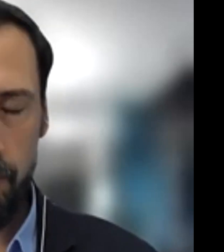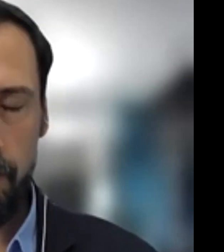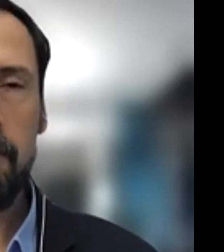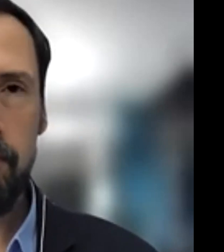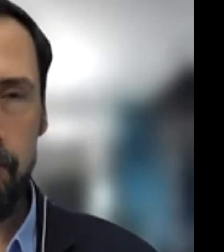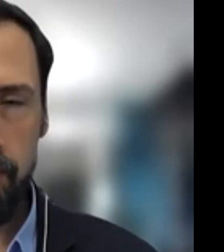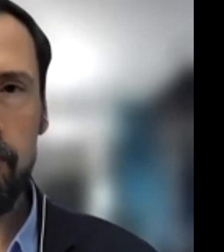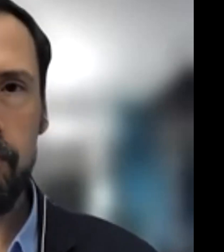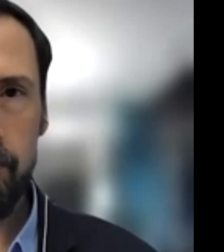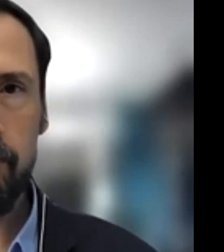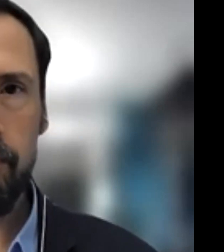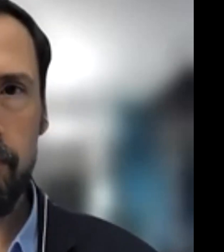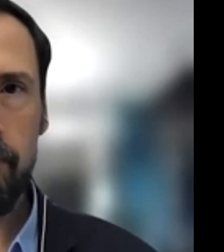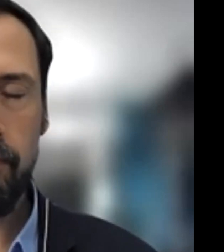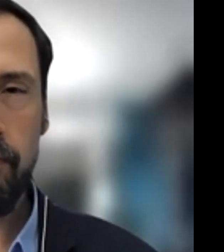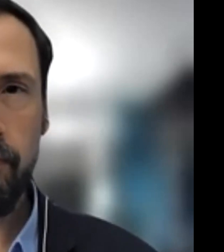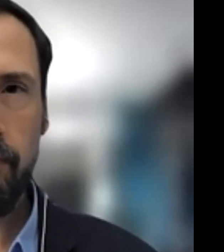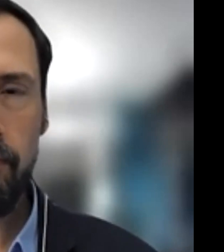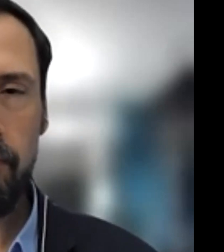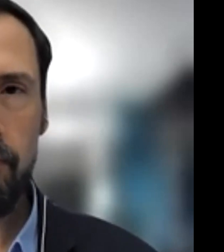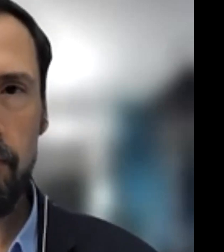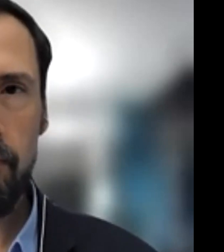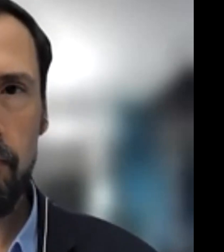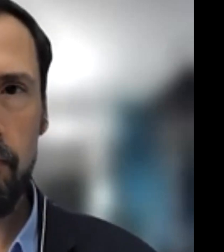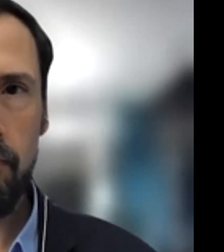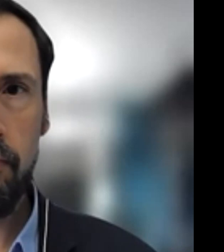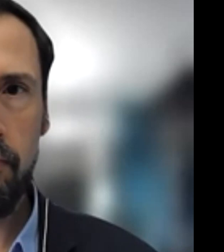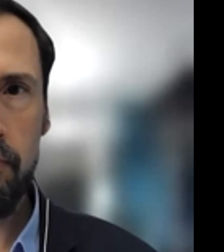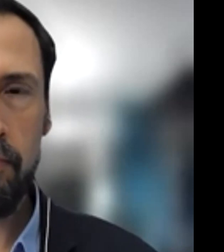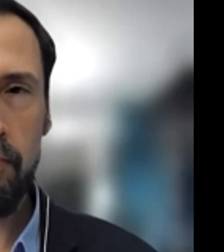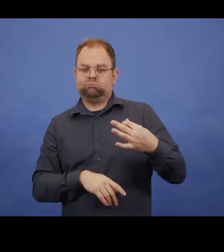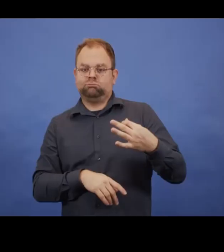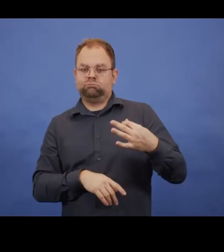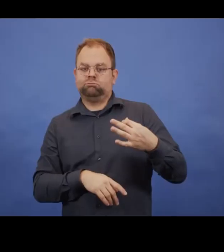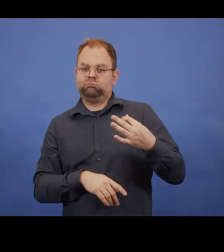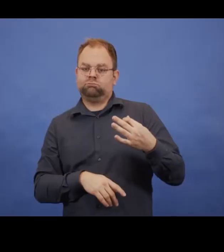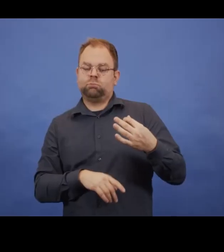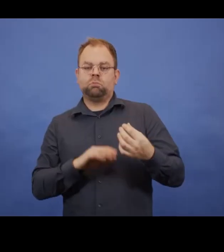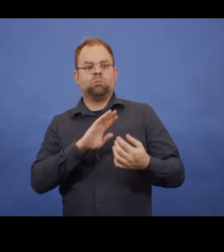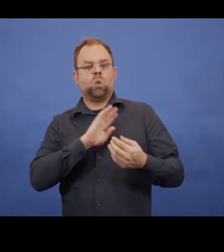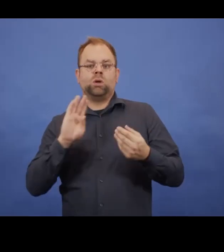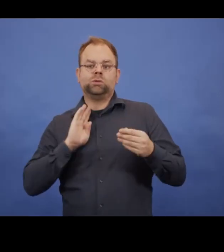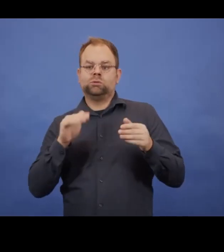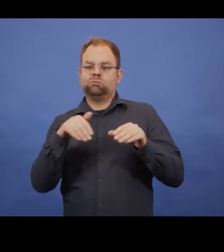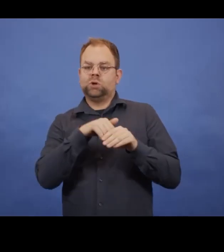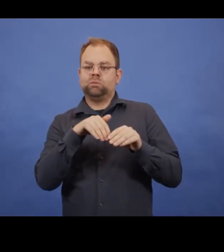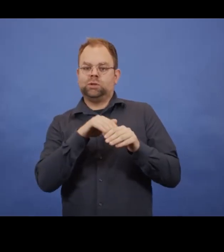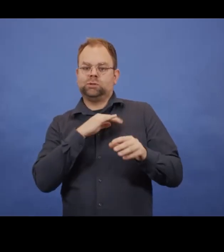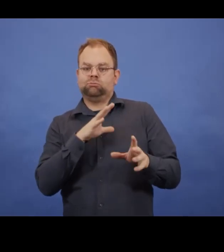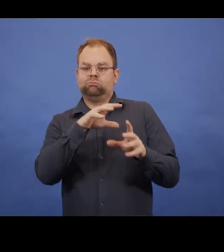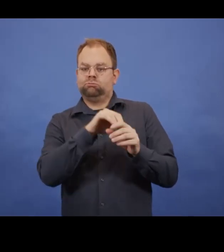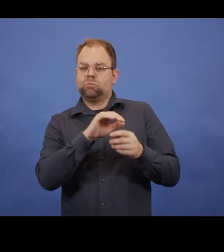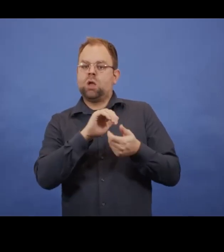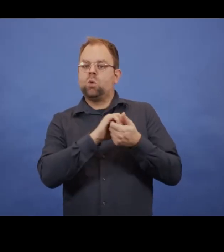por seleccionarme como un miembro de la junta de la